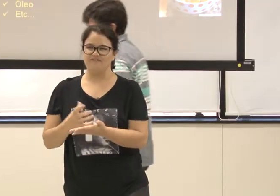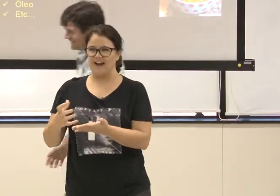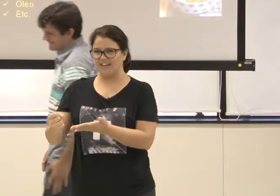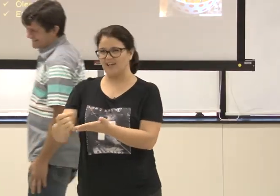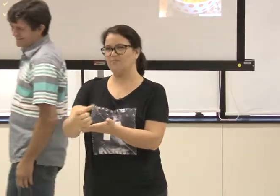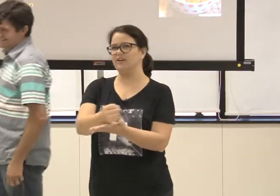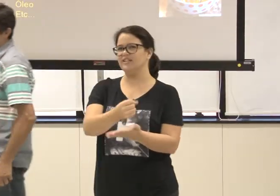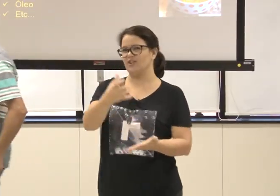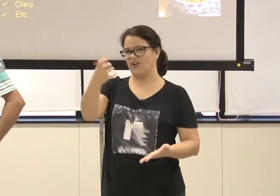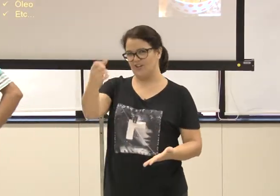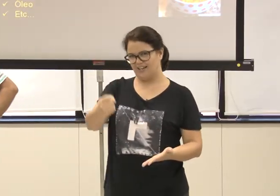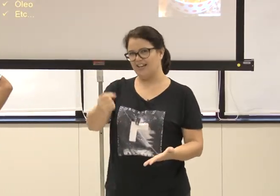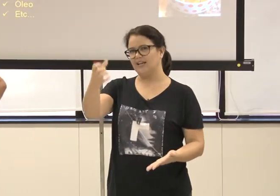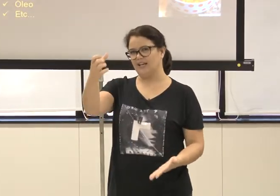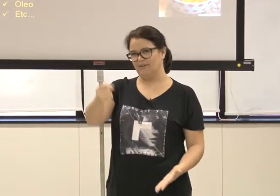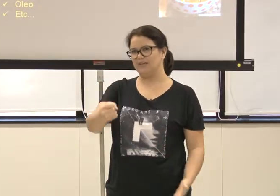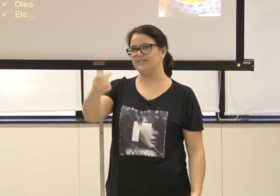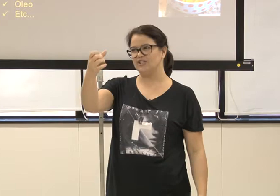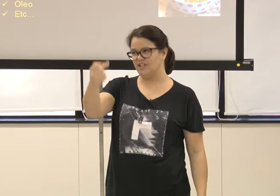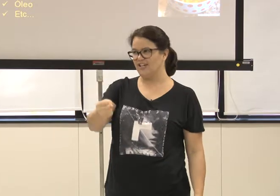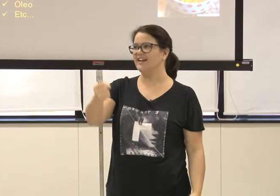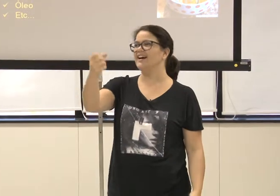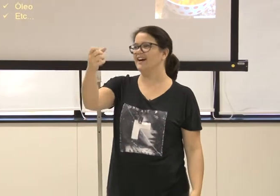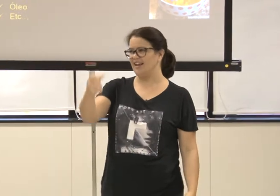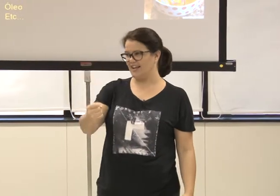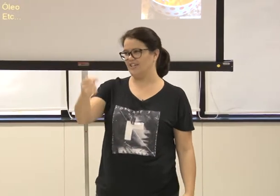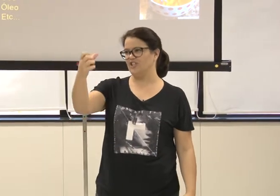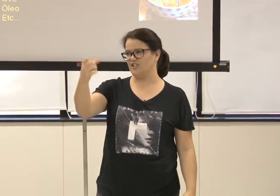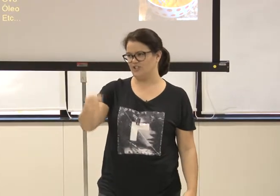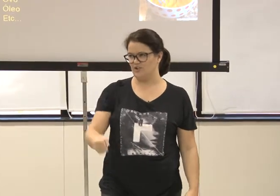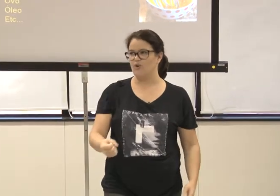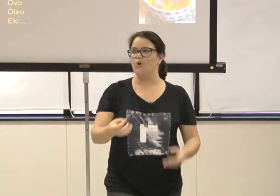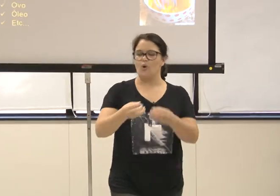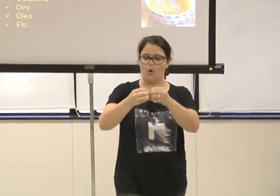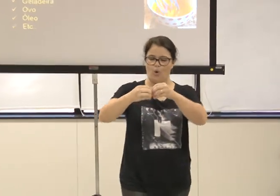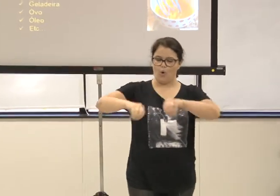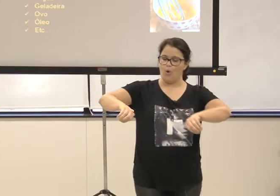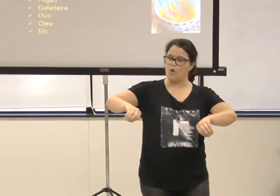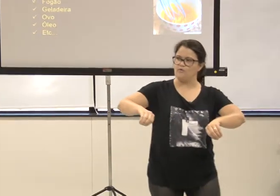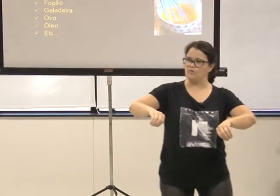Vaquinha por isso, ó. Lembre-se de leite. Ovo.